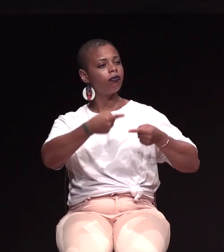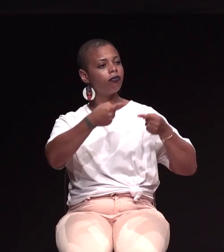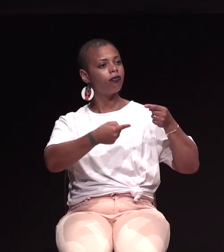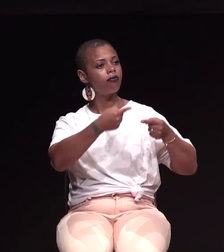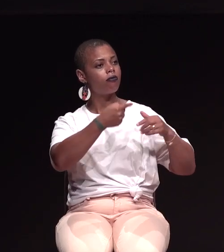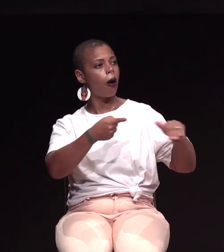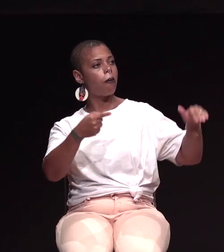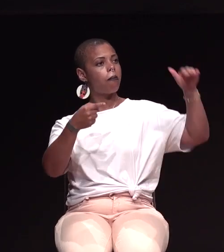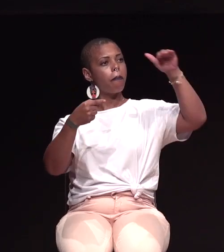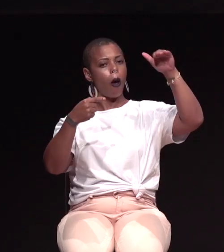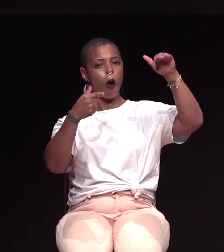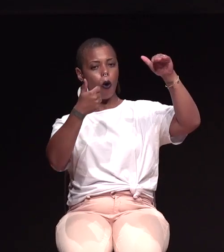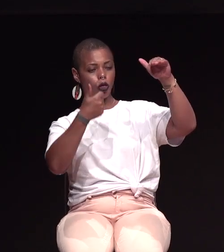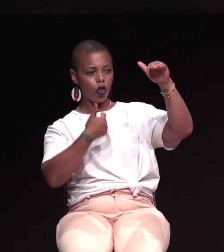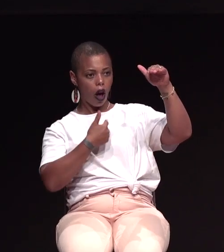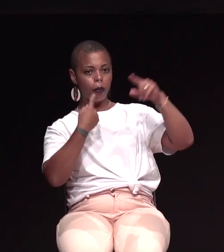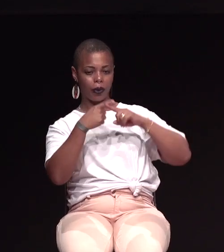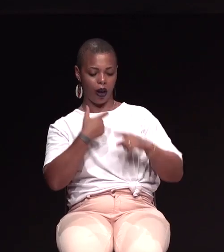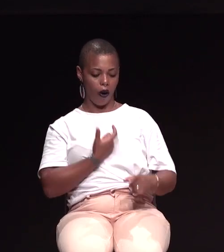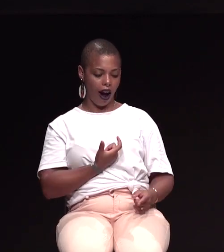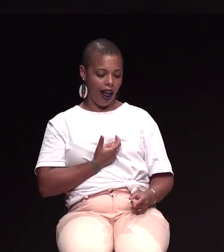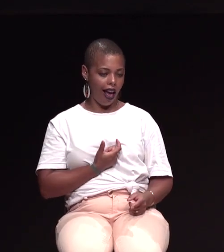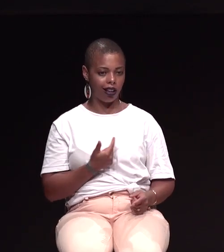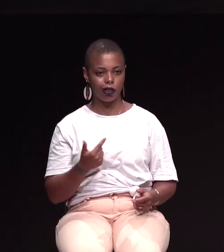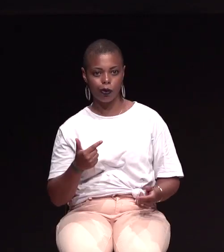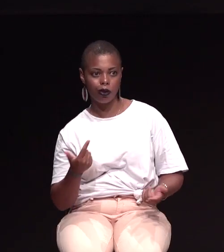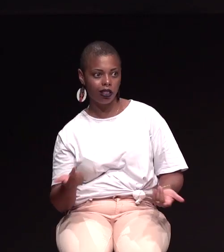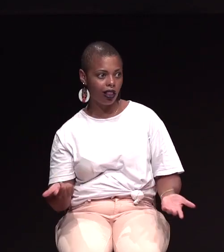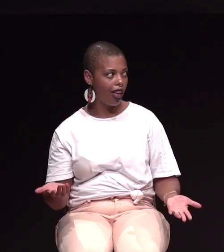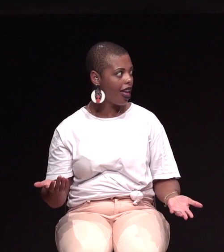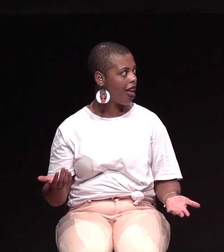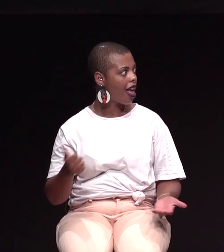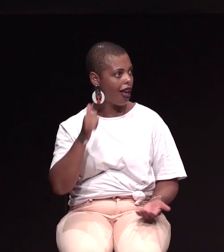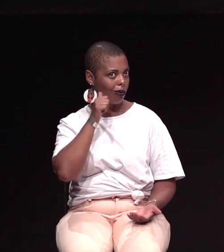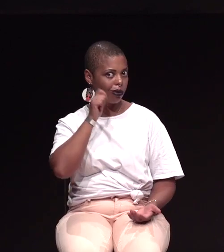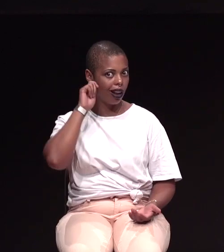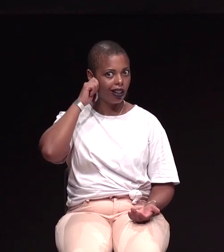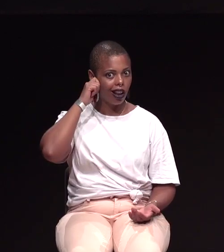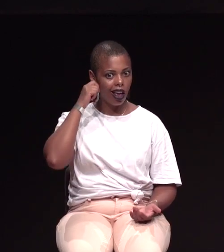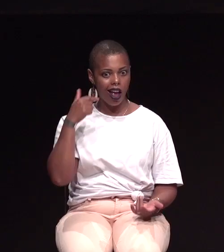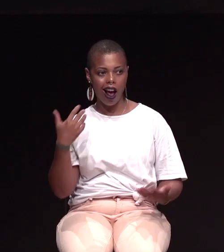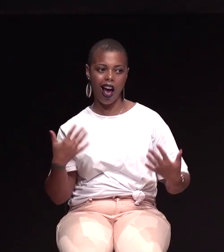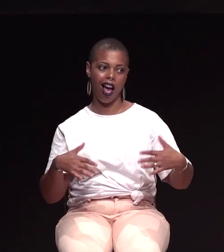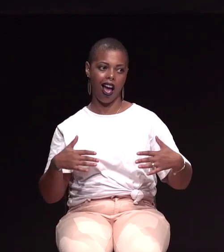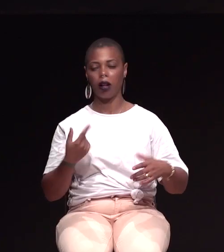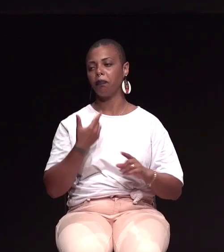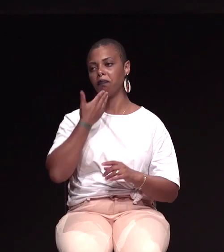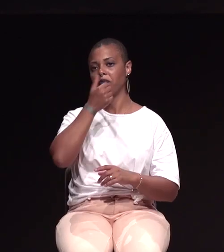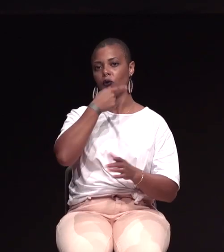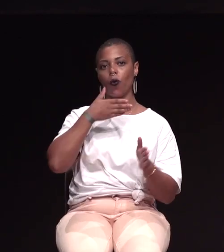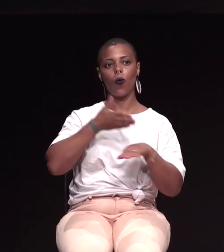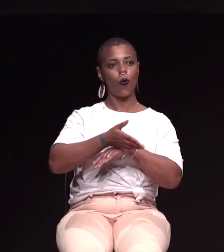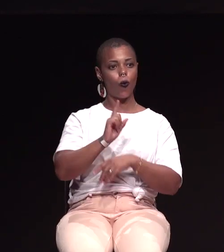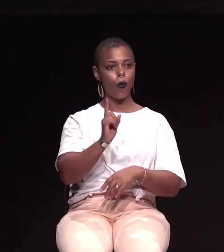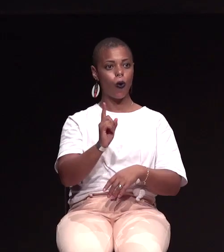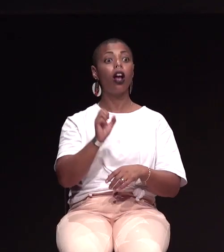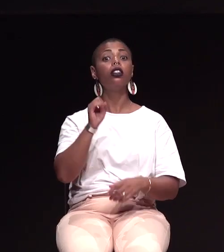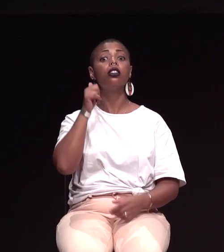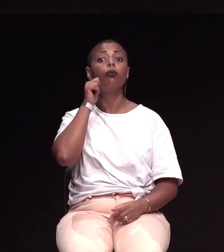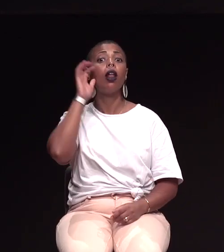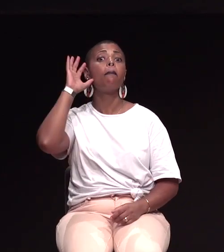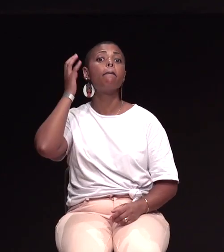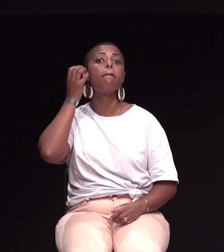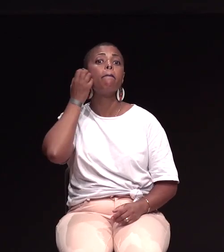que o cara achava que eu, sem crachá, eu, mulher negra, sem crachá, não poderia entrar. Se fosse uma mulher